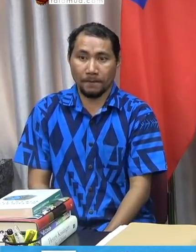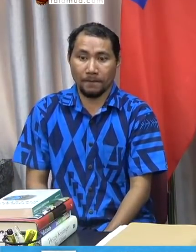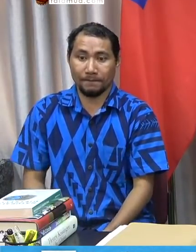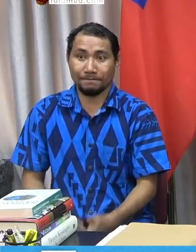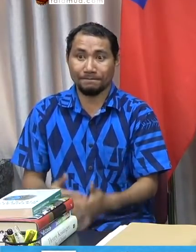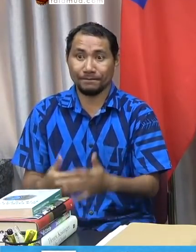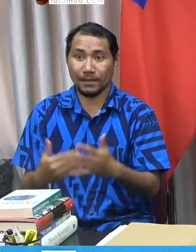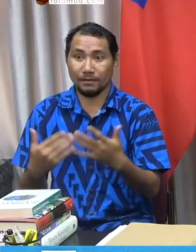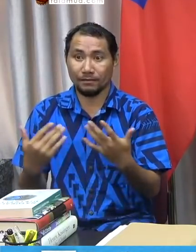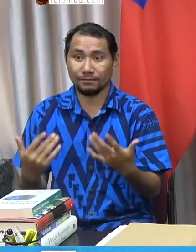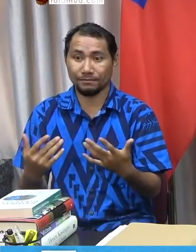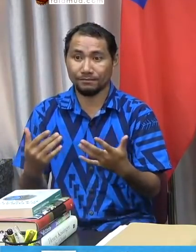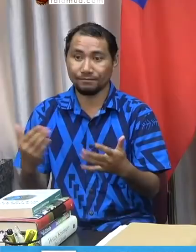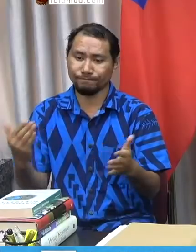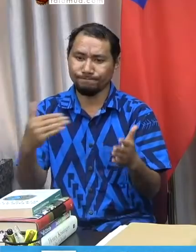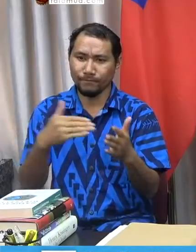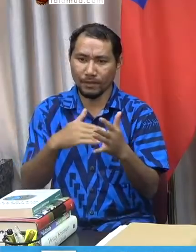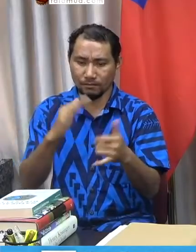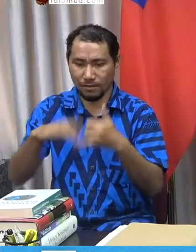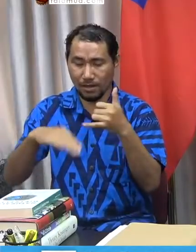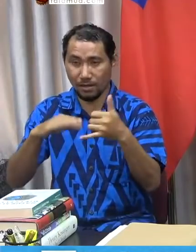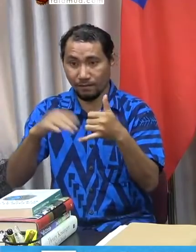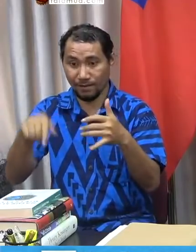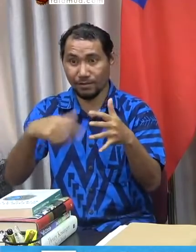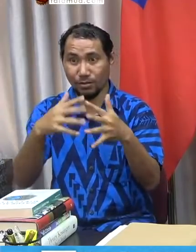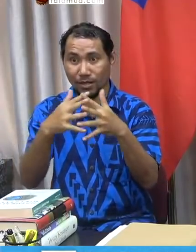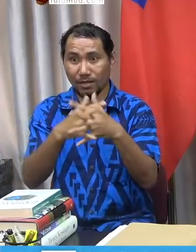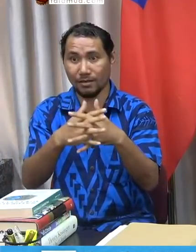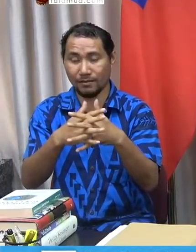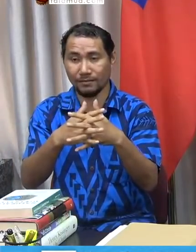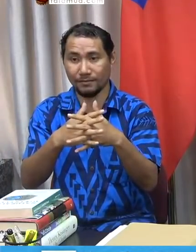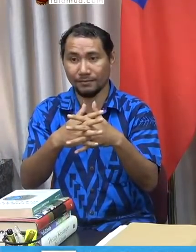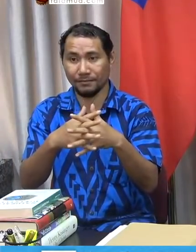po i whai ungo nei vai aso. Mai na tātou